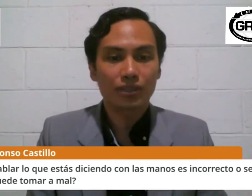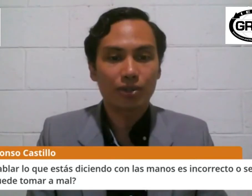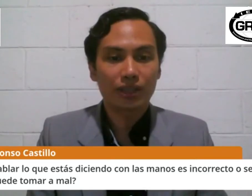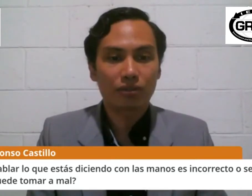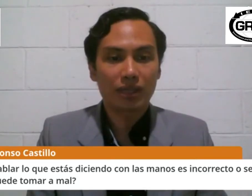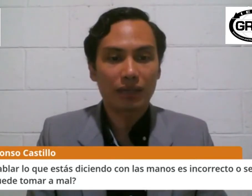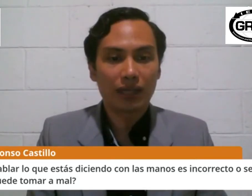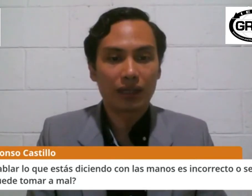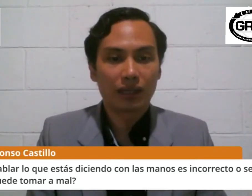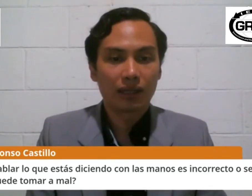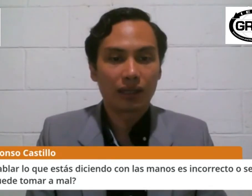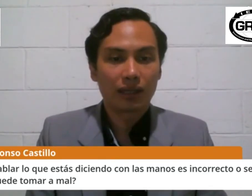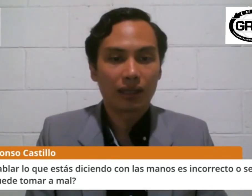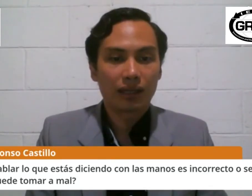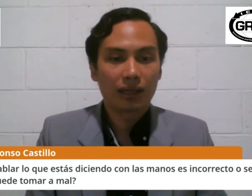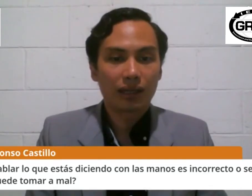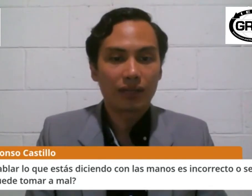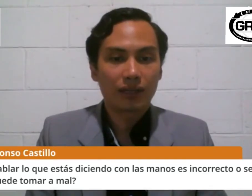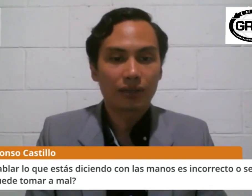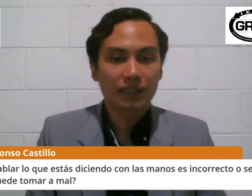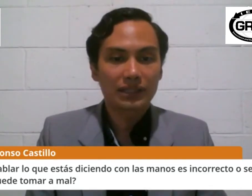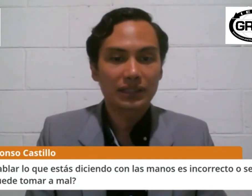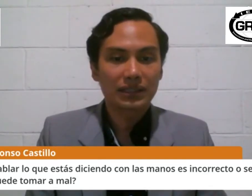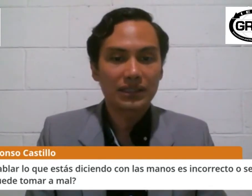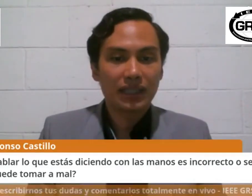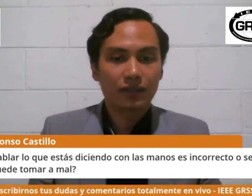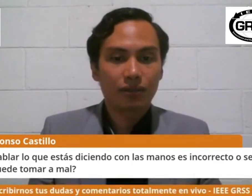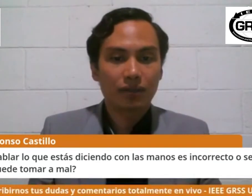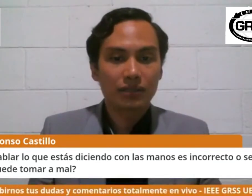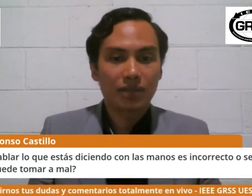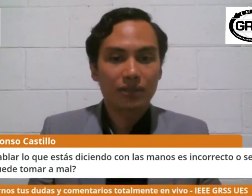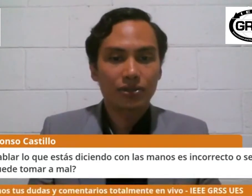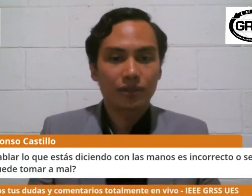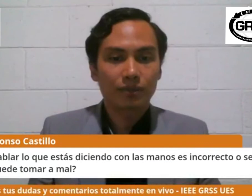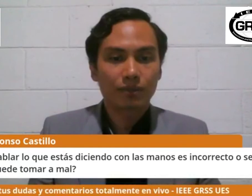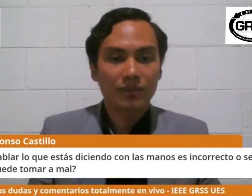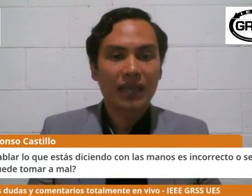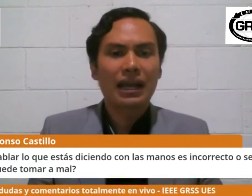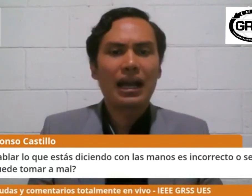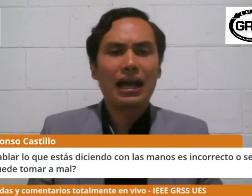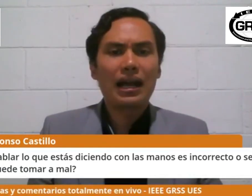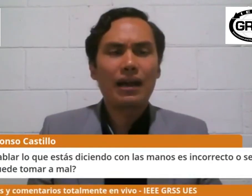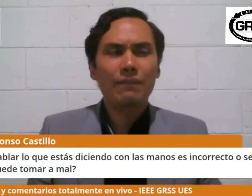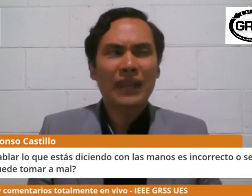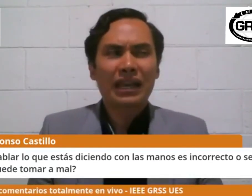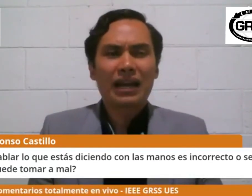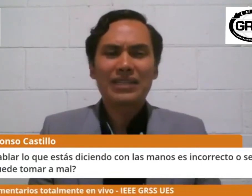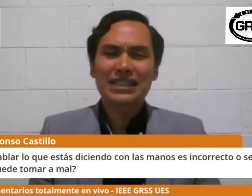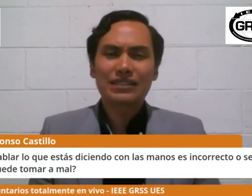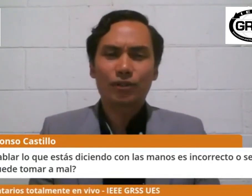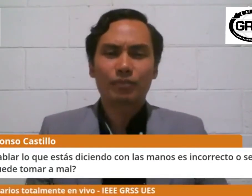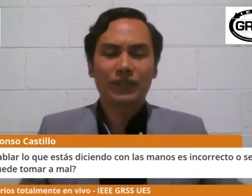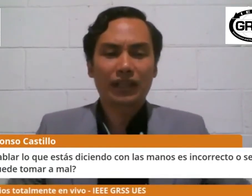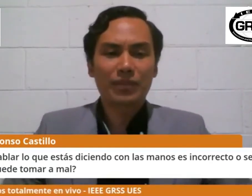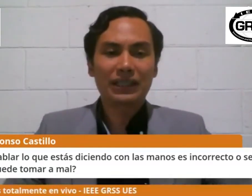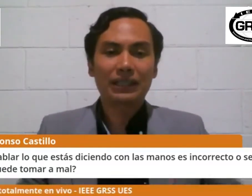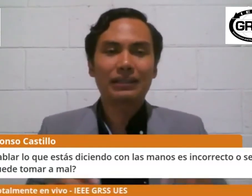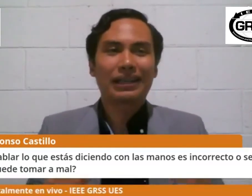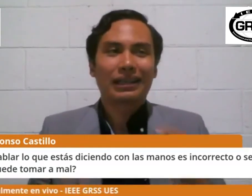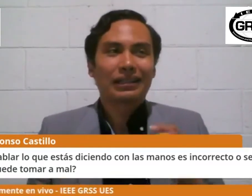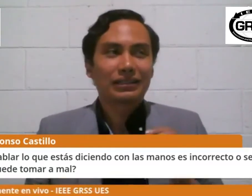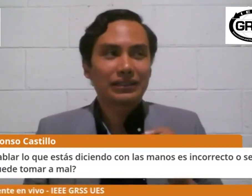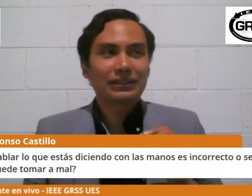o se puede tomar a mal. ¿Qué estás diciendo con las manos? A veces no. De